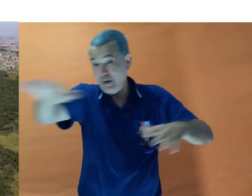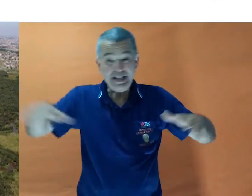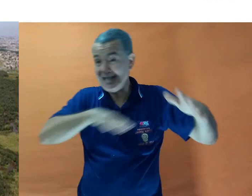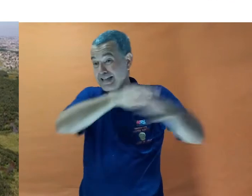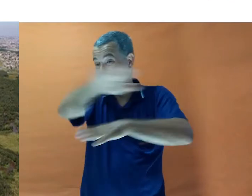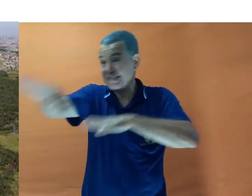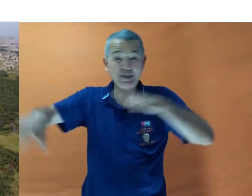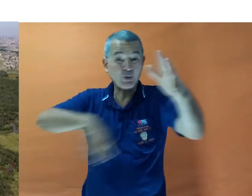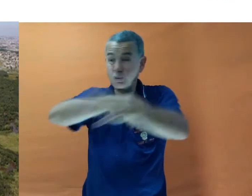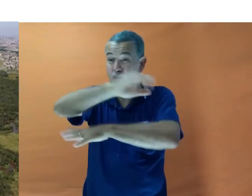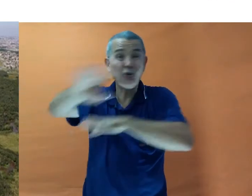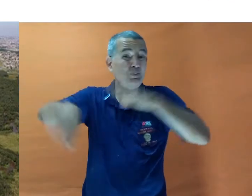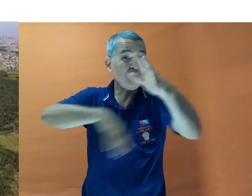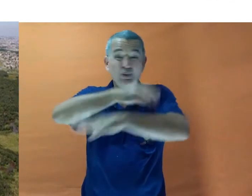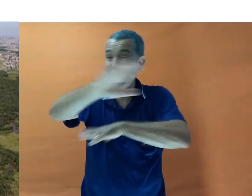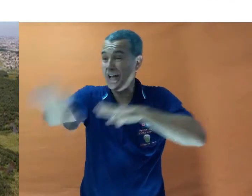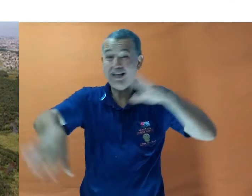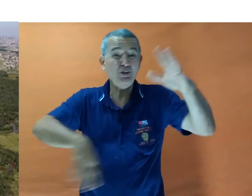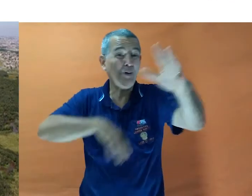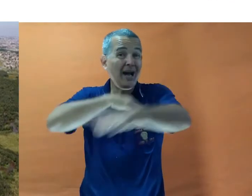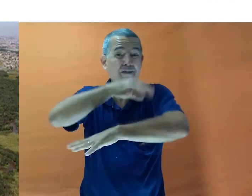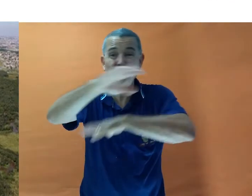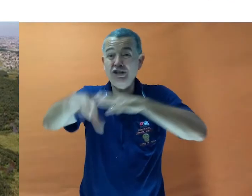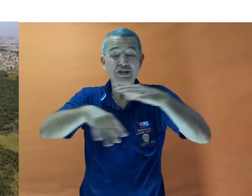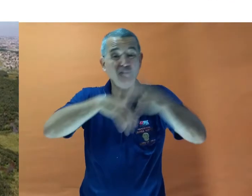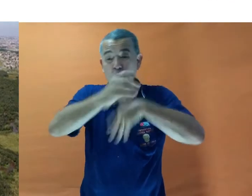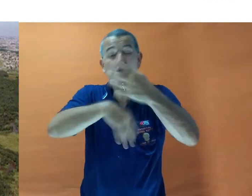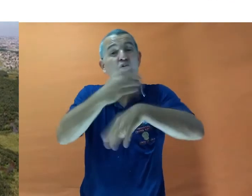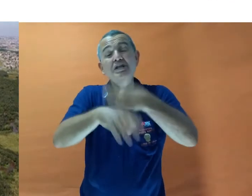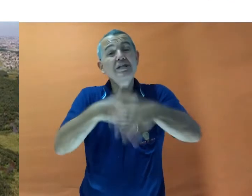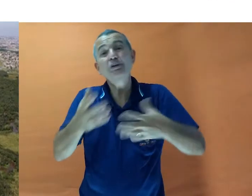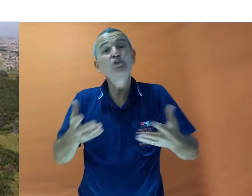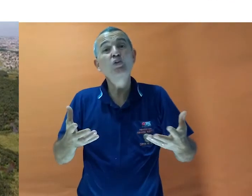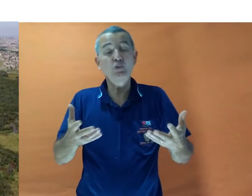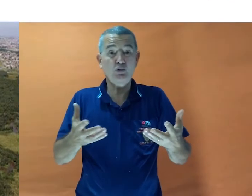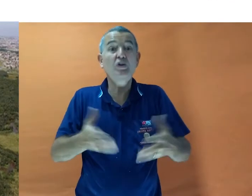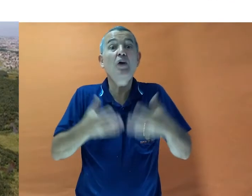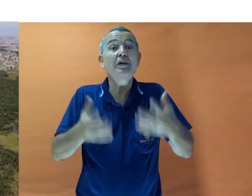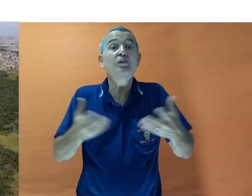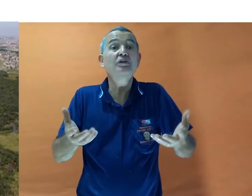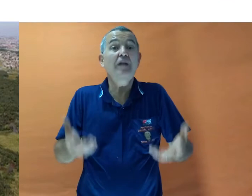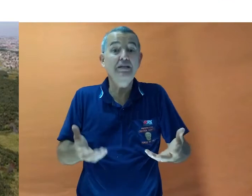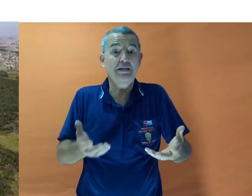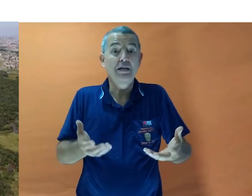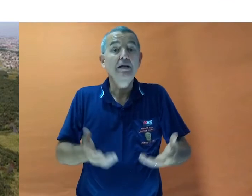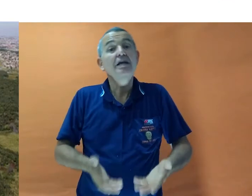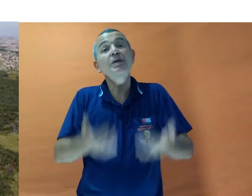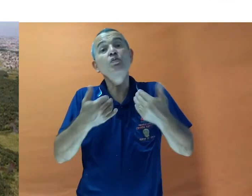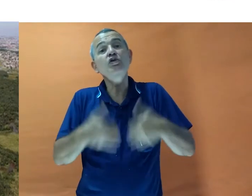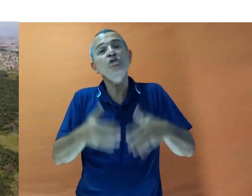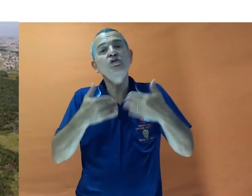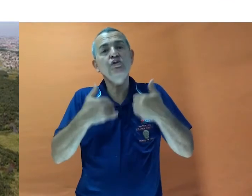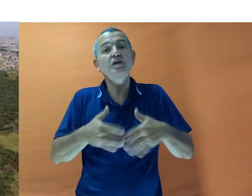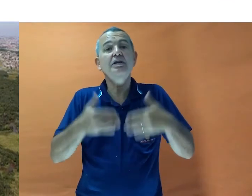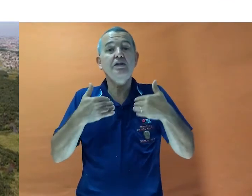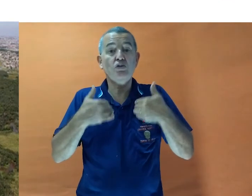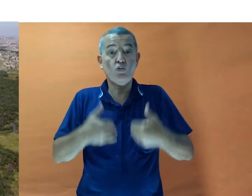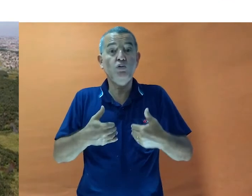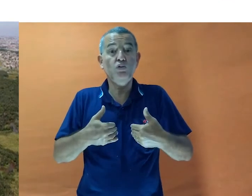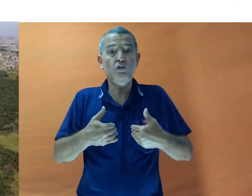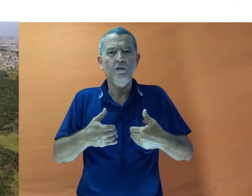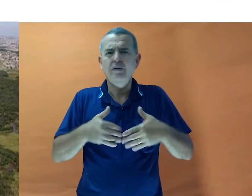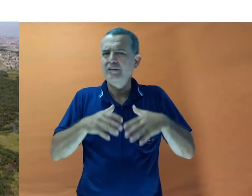com planície, tudo misturado, árvores, tudo um em cima do outro, que é o que acontece e que muitos